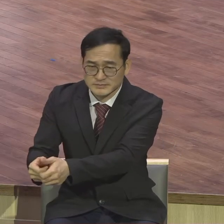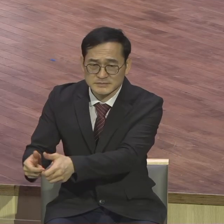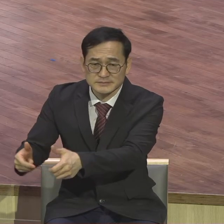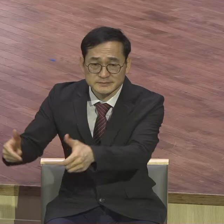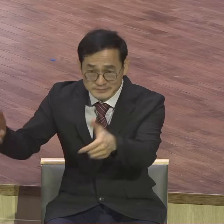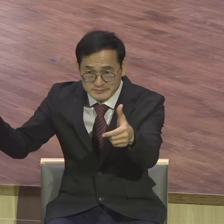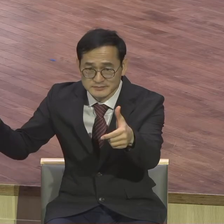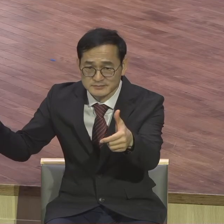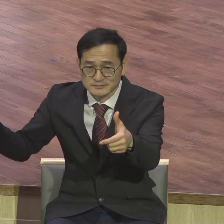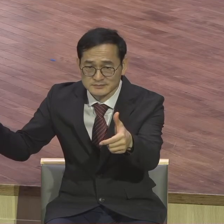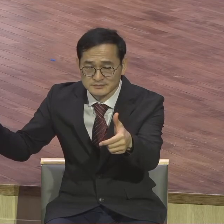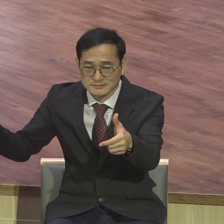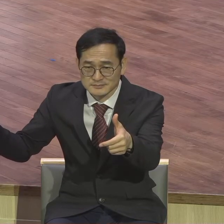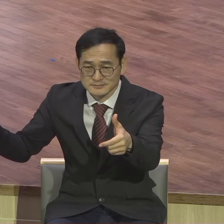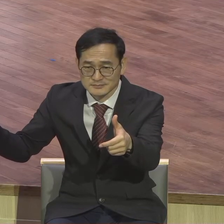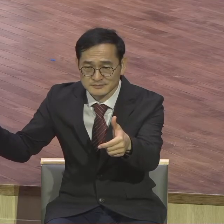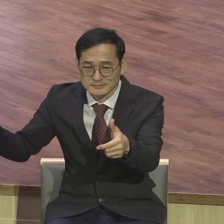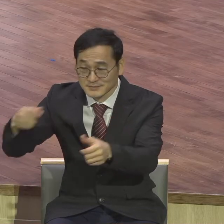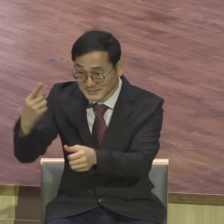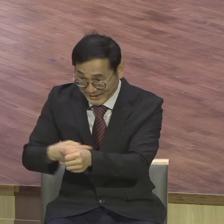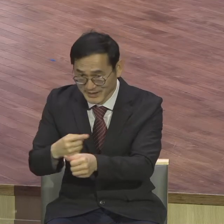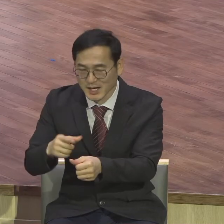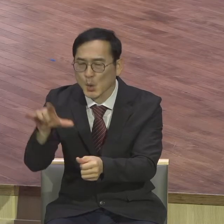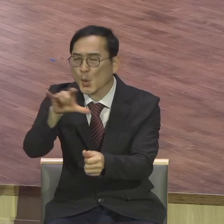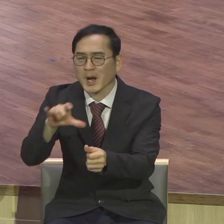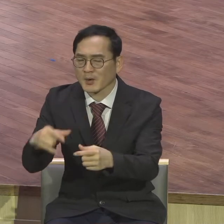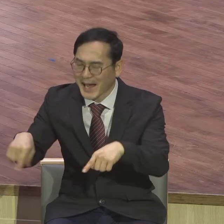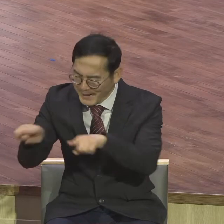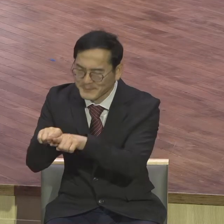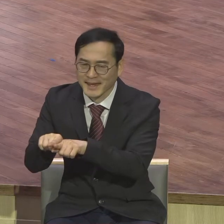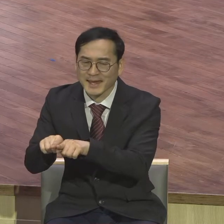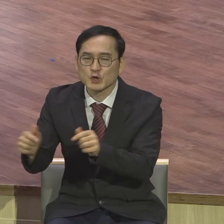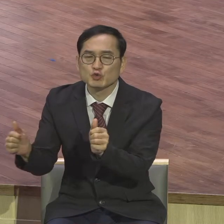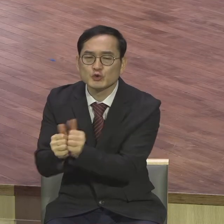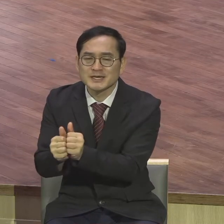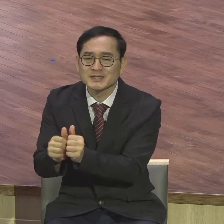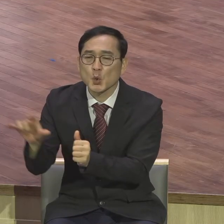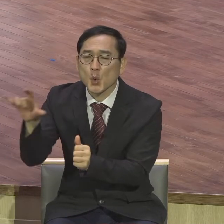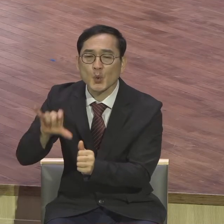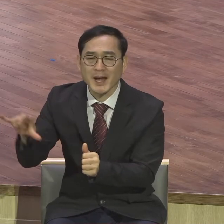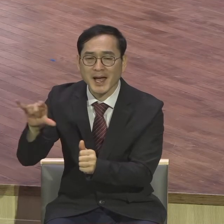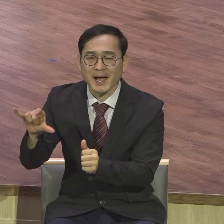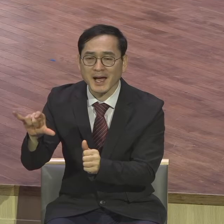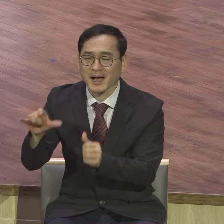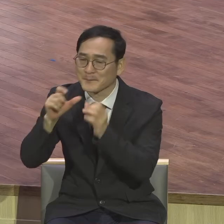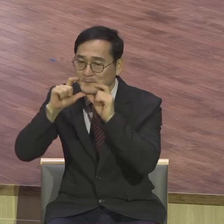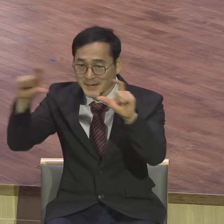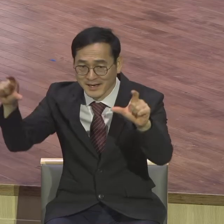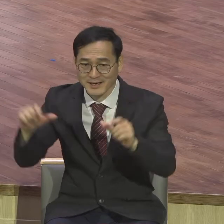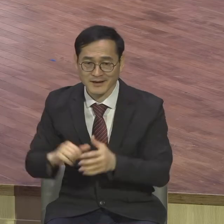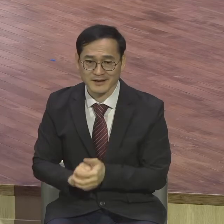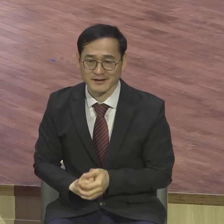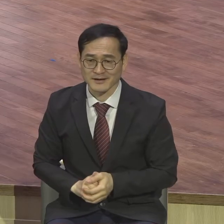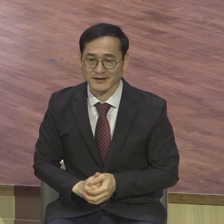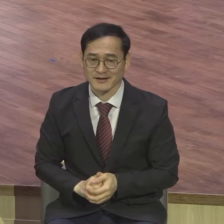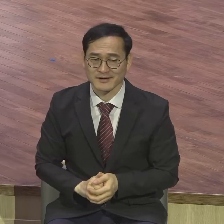코로나와 이제는 생존을 같이 하나 위드 코로나 하자 이렇게 지금 정책을